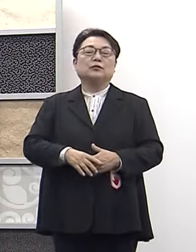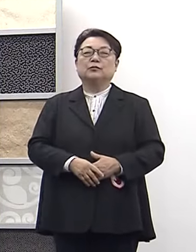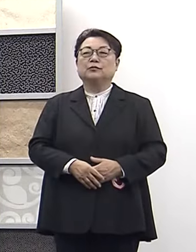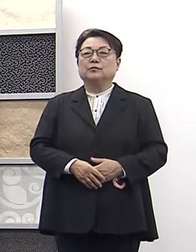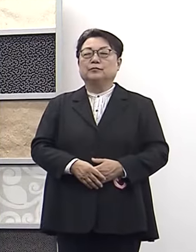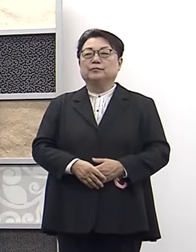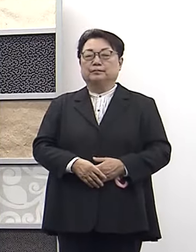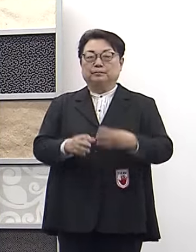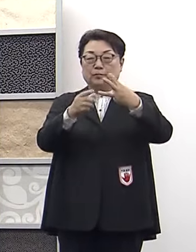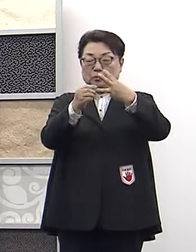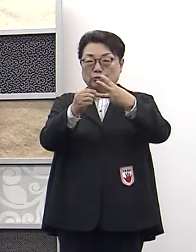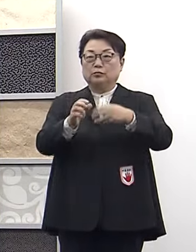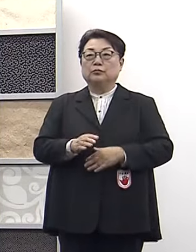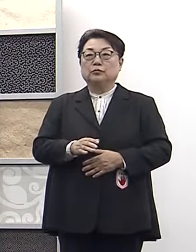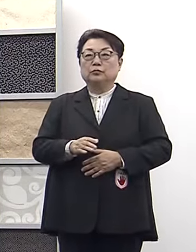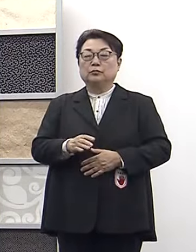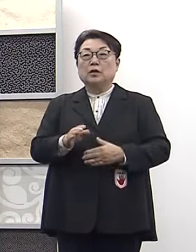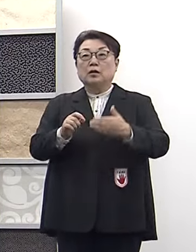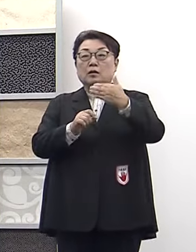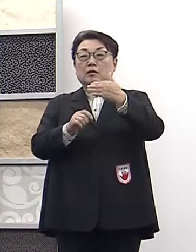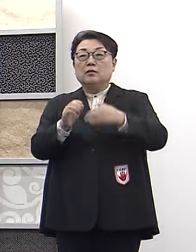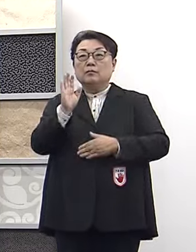最後にもう一点、間もなく